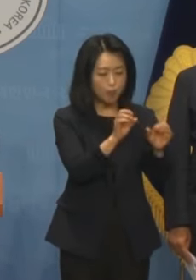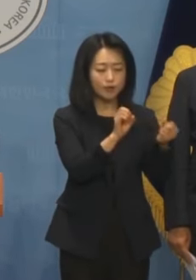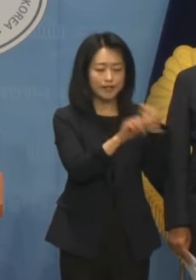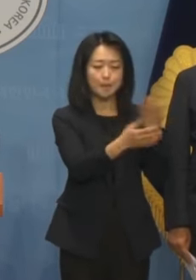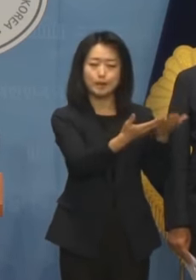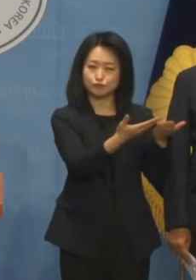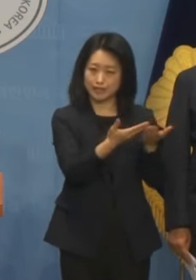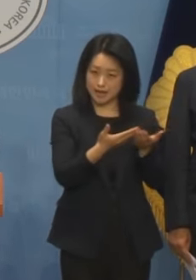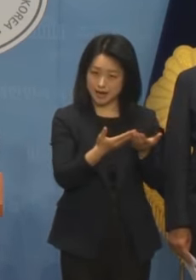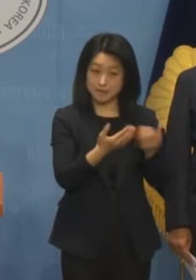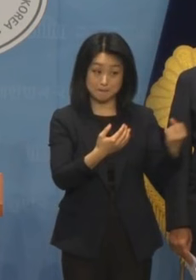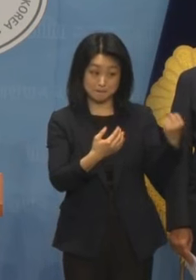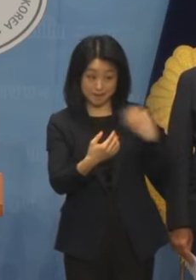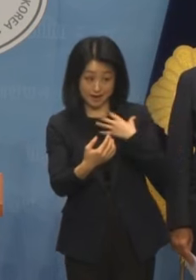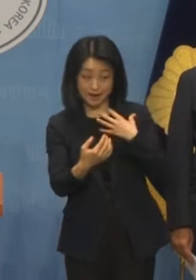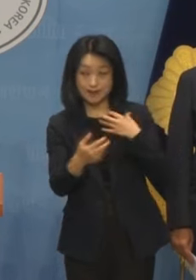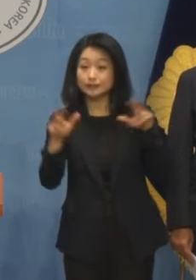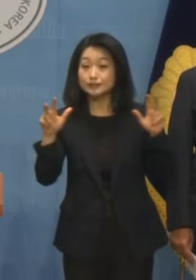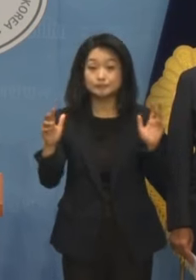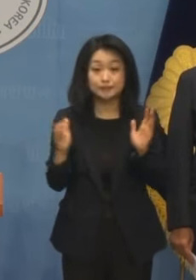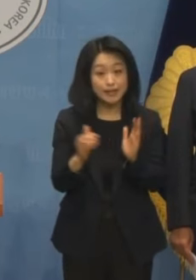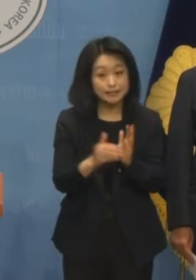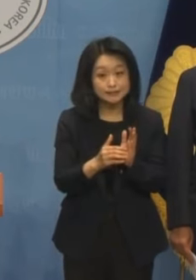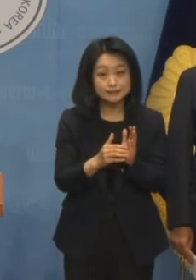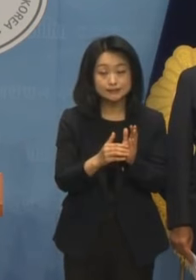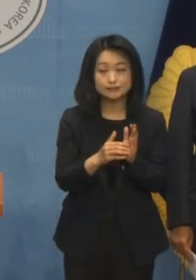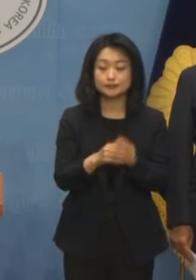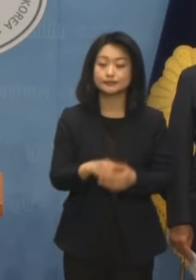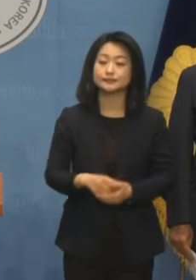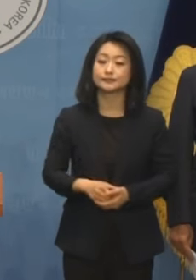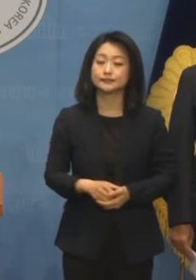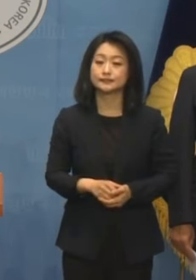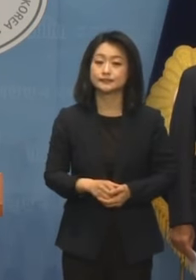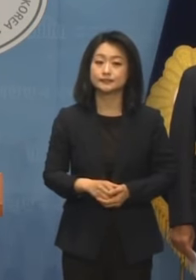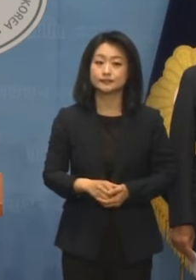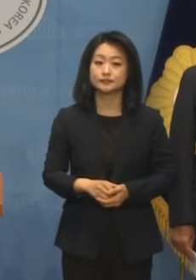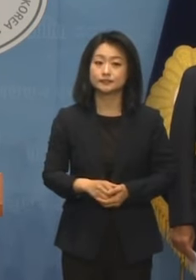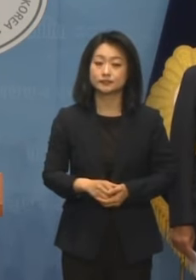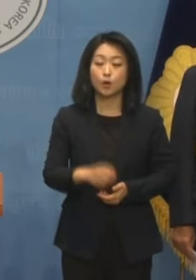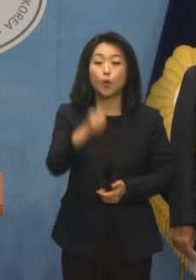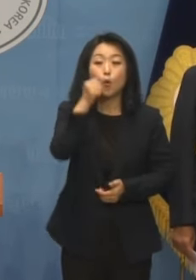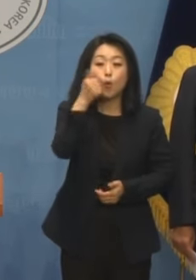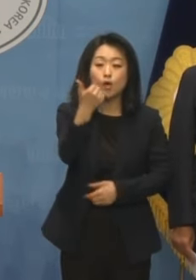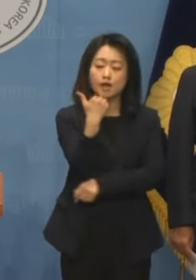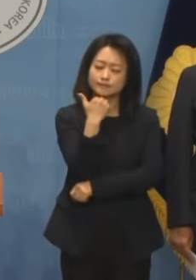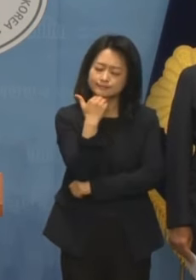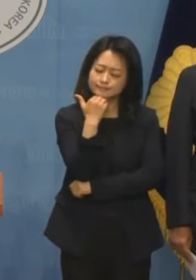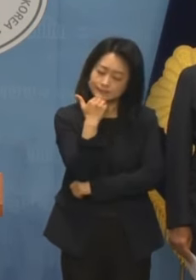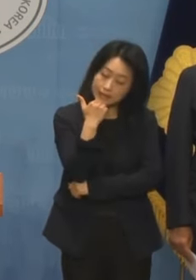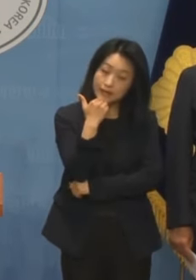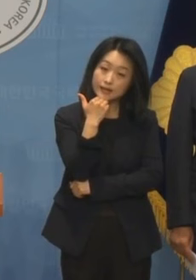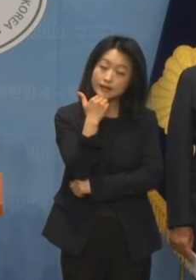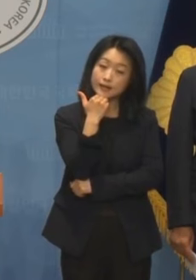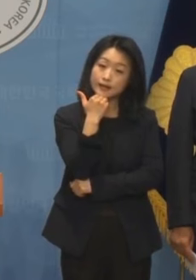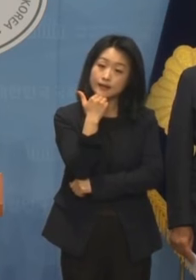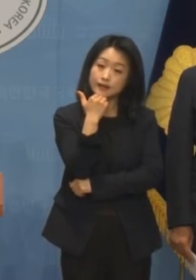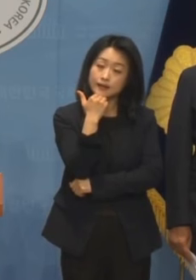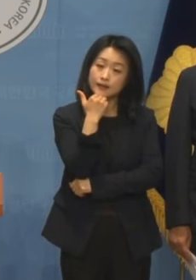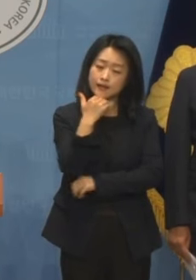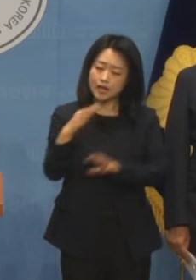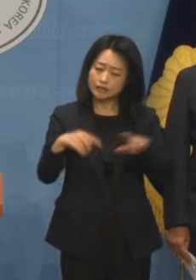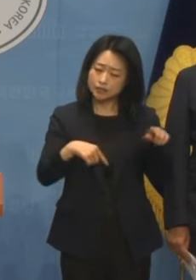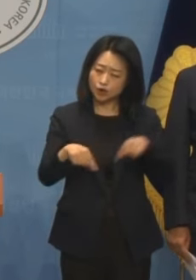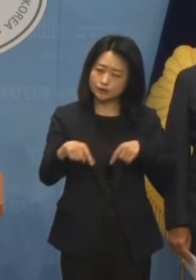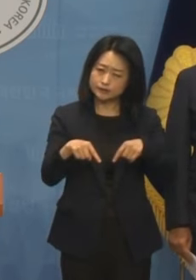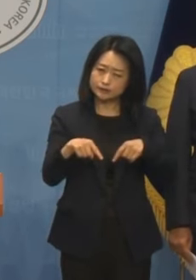하고 지금까지 이 사건 발생일로부터 5개월이 넘도록 이 사건이